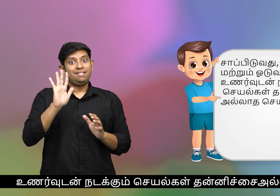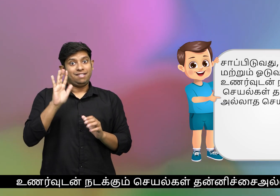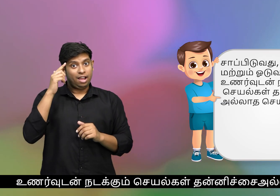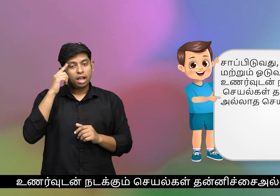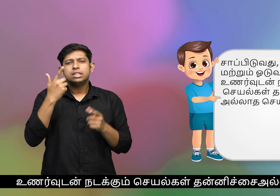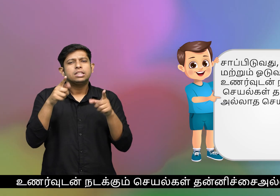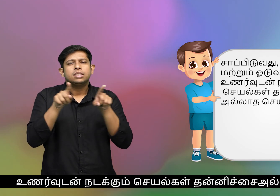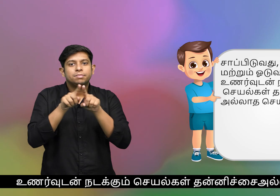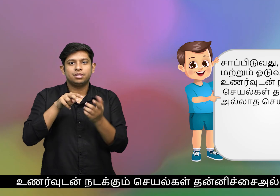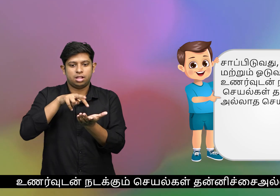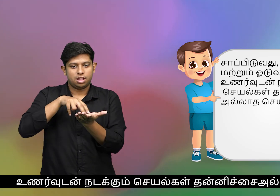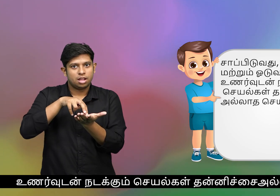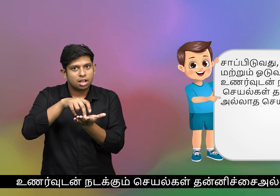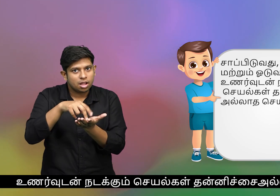அல்லாத செயல்கள்.